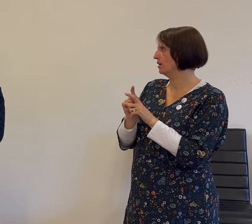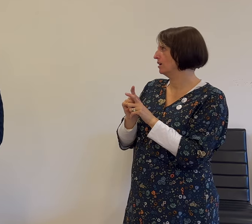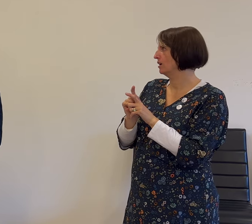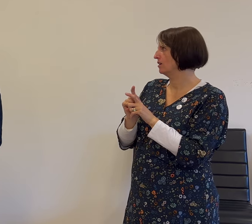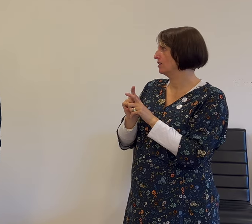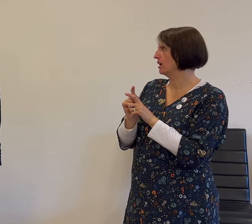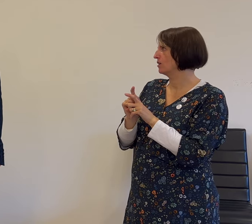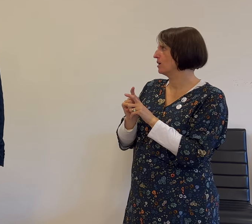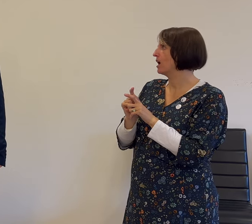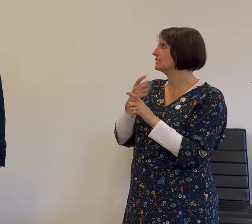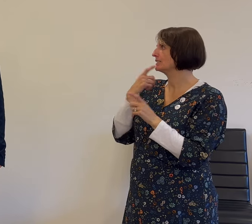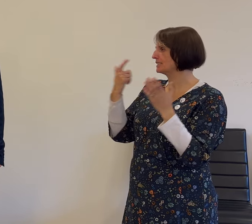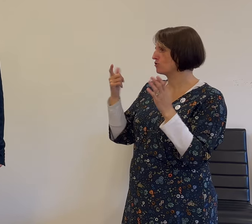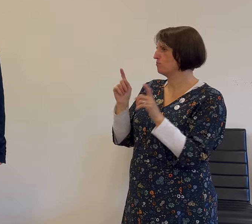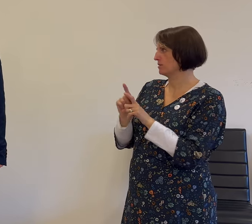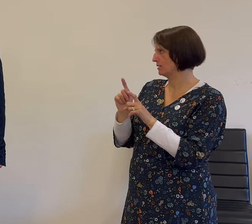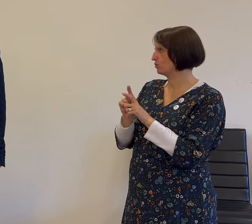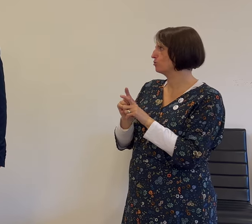má 7 bratrů.